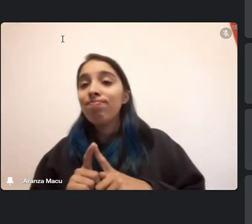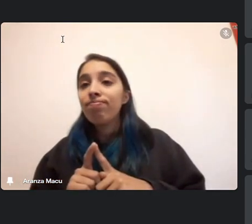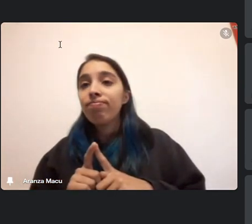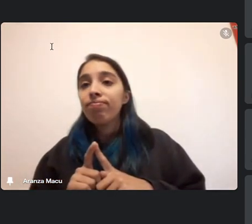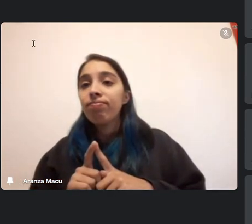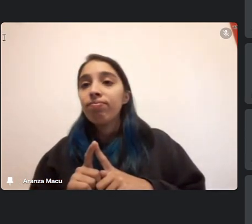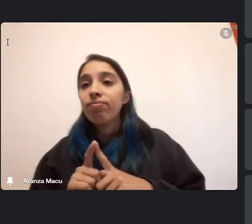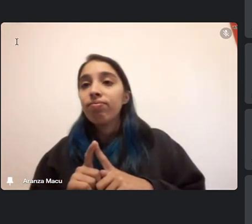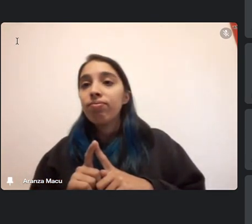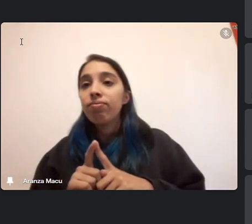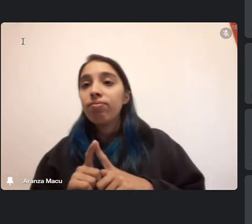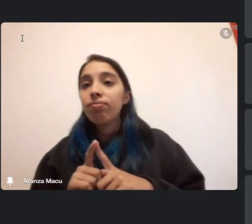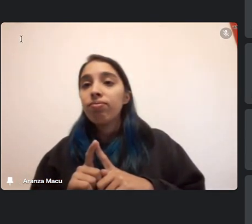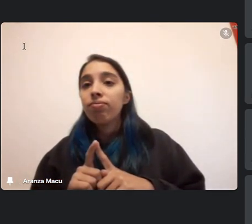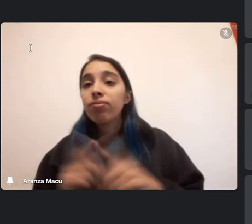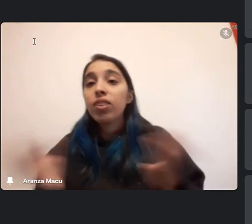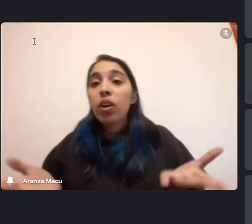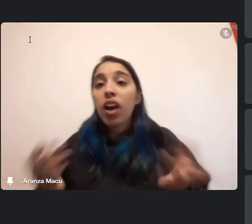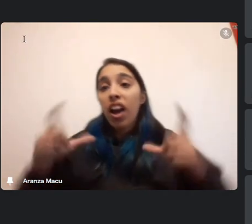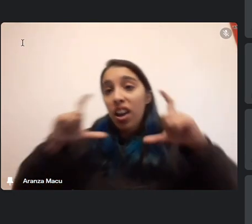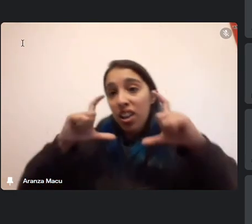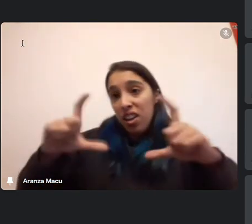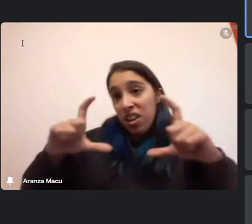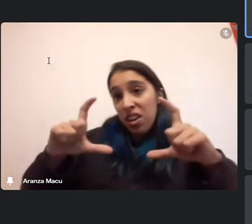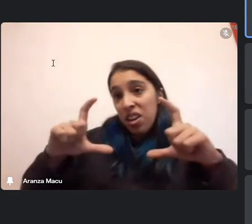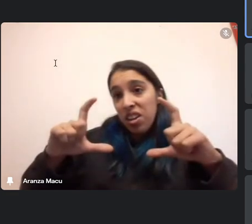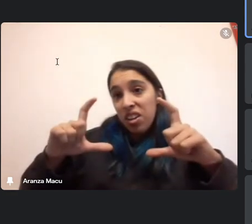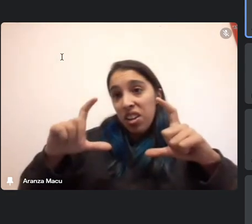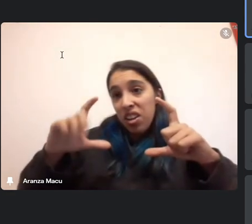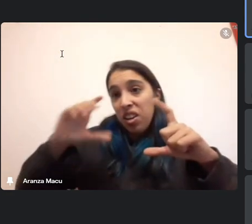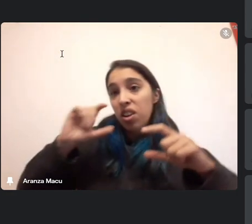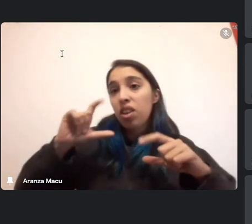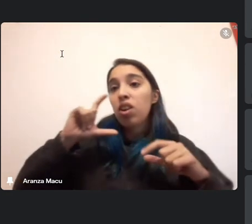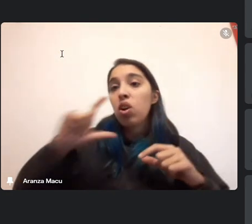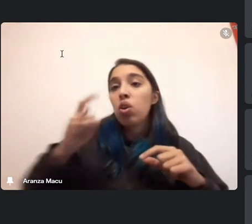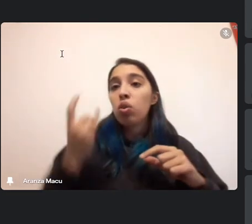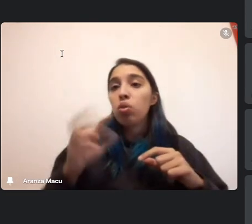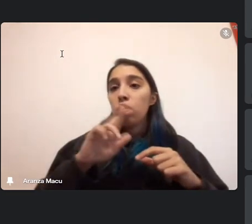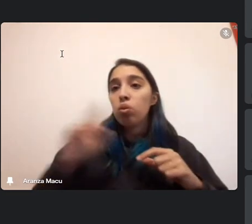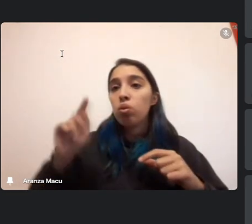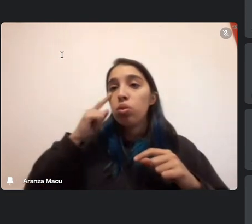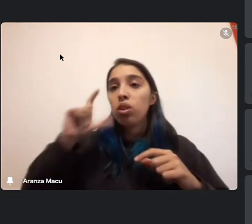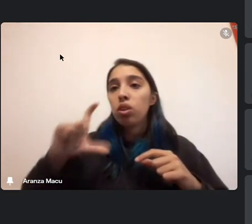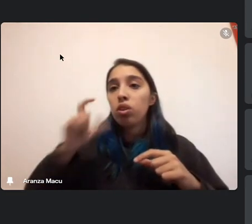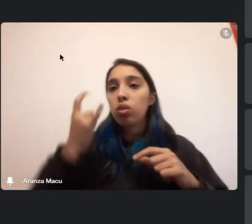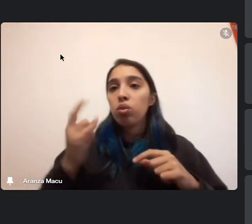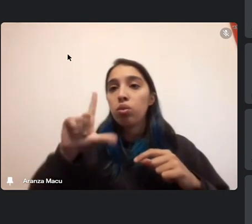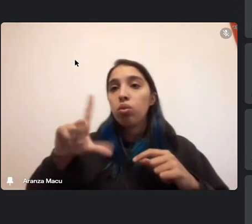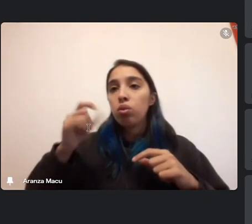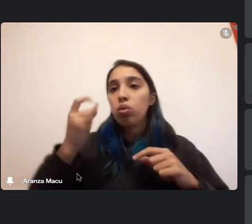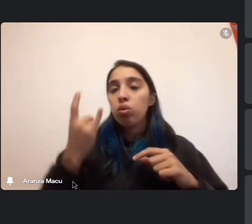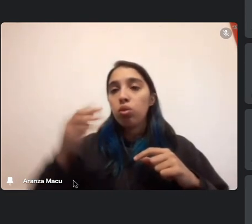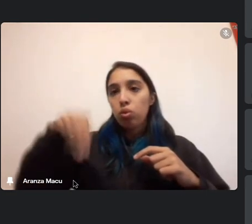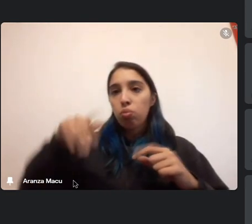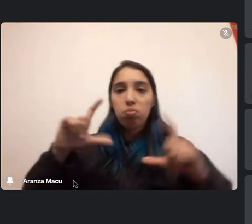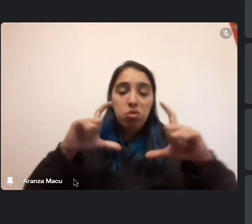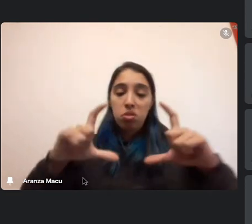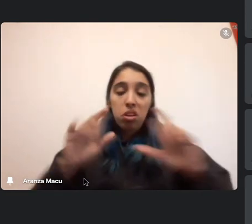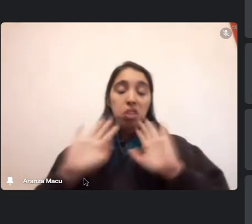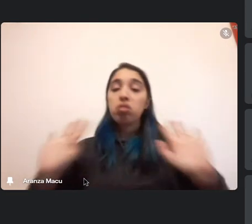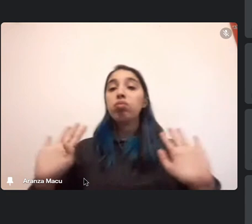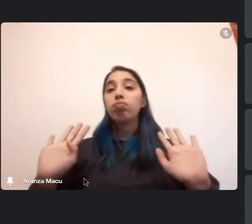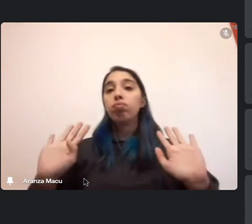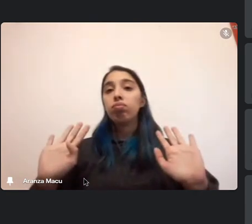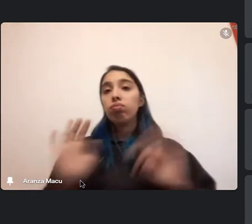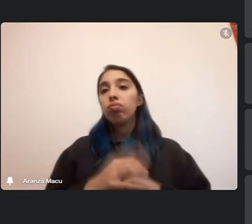Currículum nada más. Y si quieren, it, que es el pronombre. Pero nada más que Claro. eso, ¿sí?